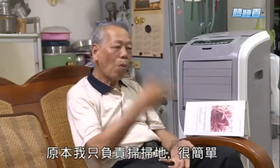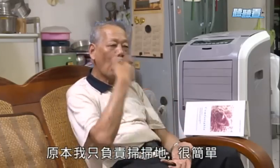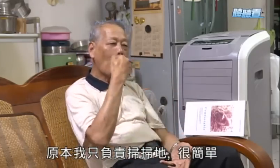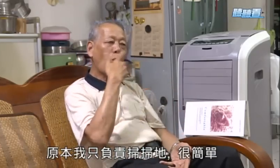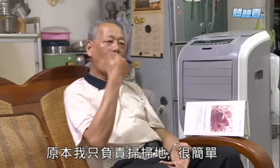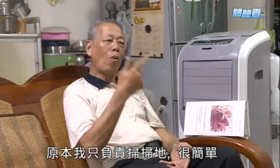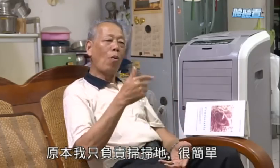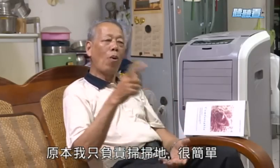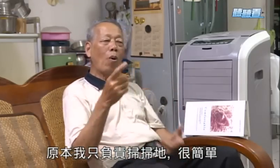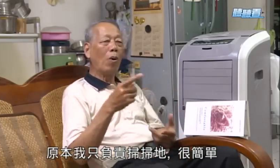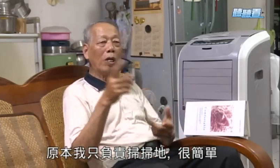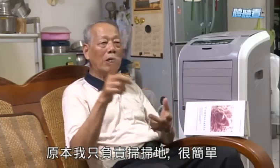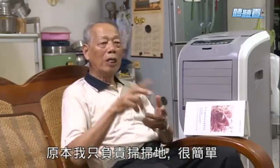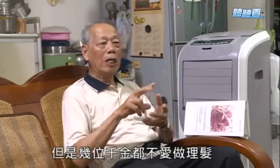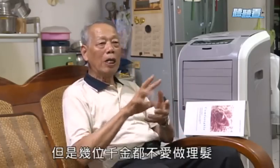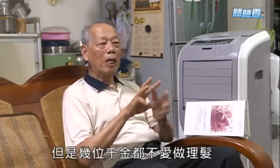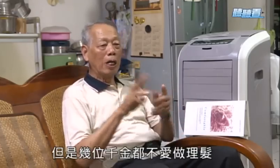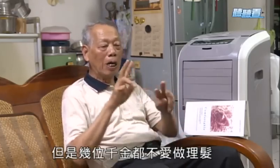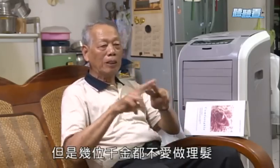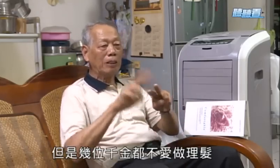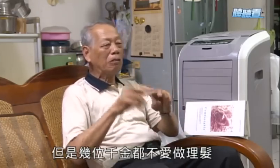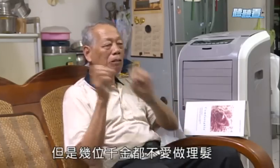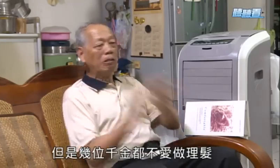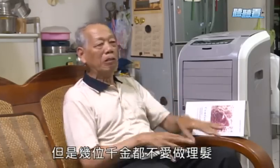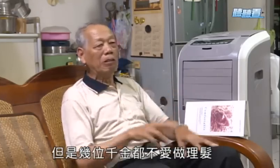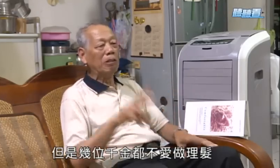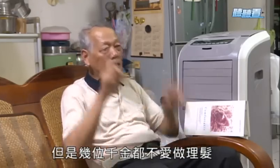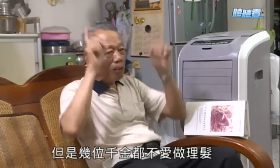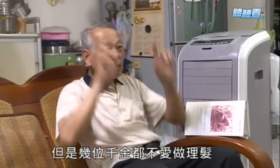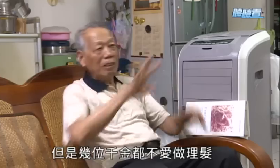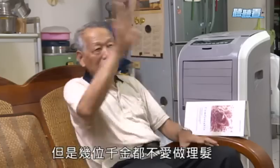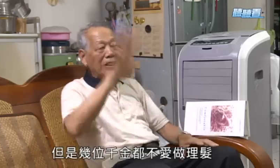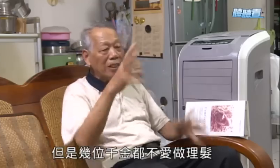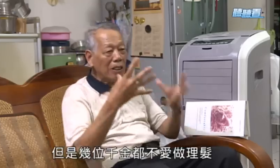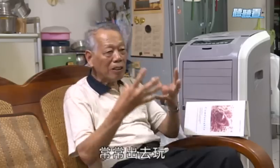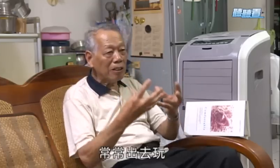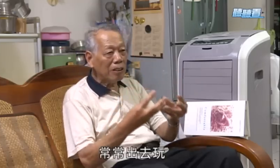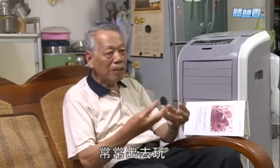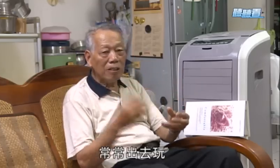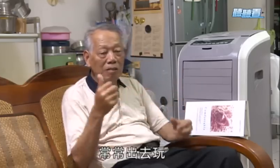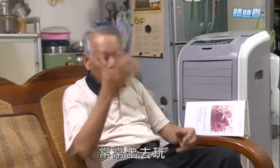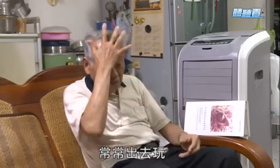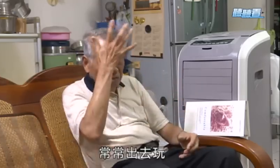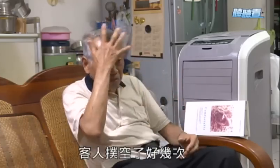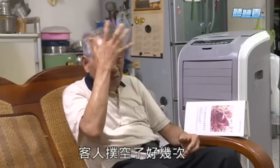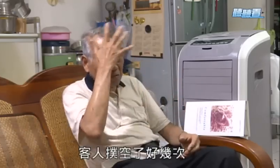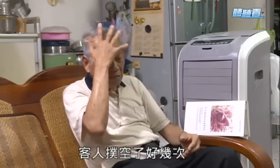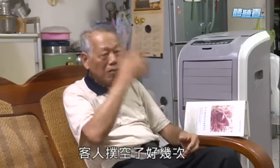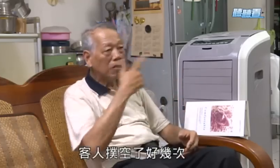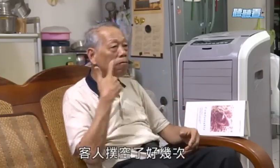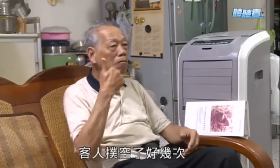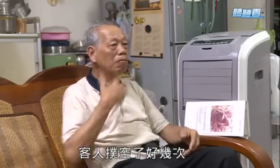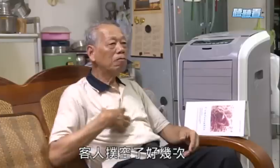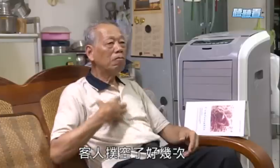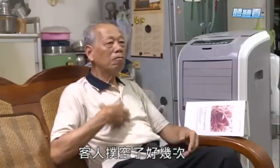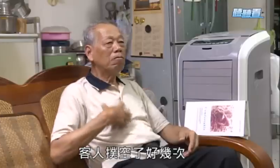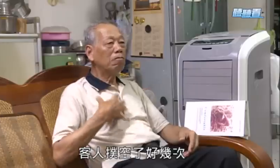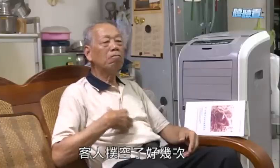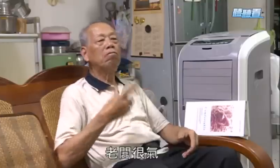扫地，很简单，但是几位千金呢都不爱做理发，常常出去玩，客人扑空了好几次。哎呀，老板